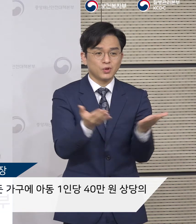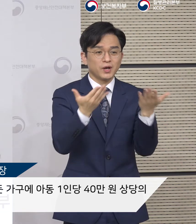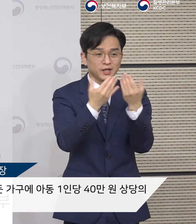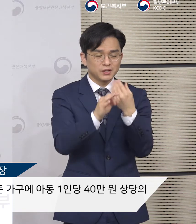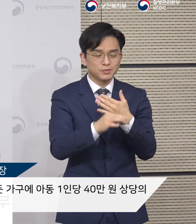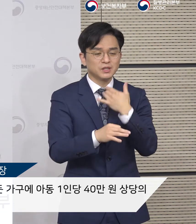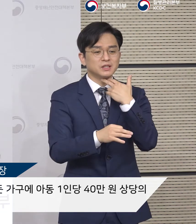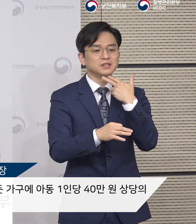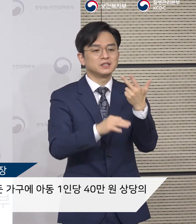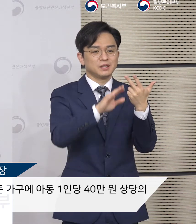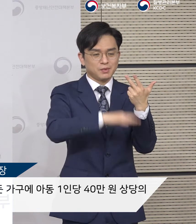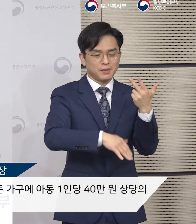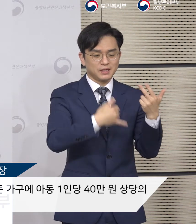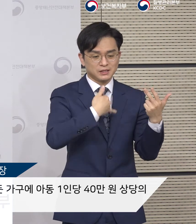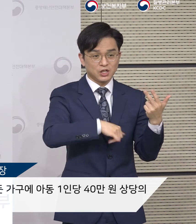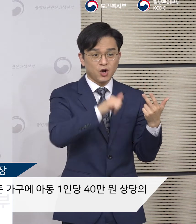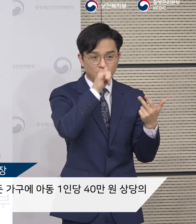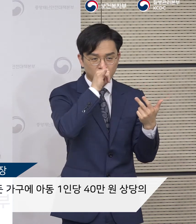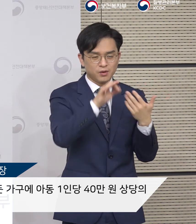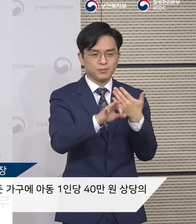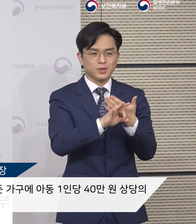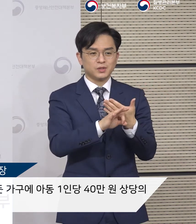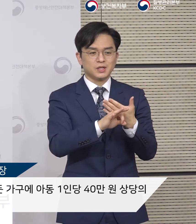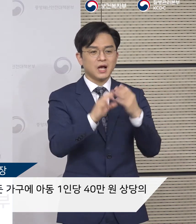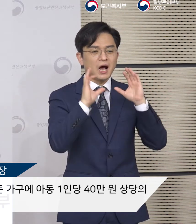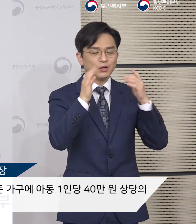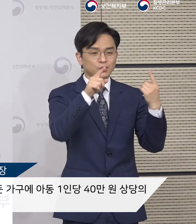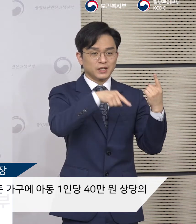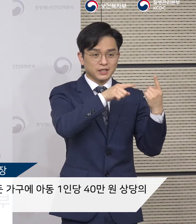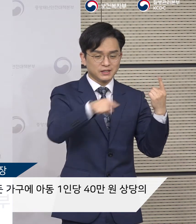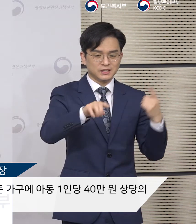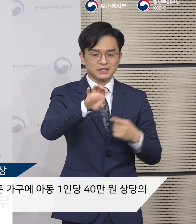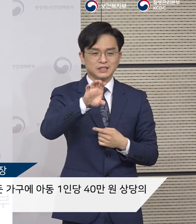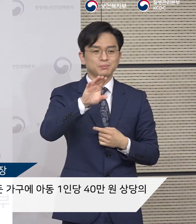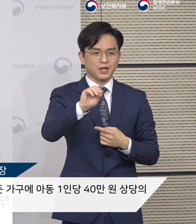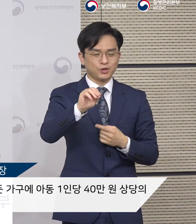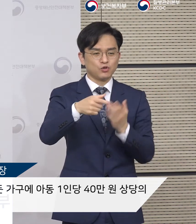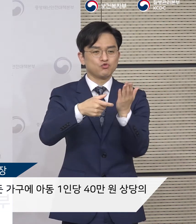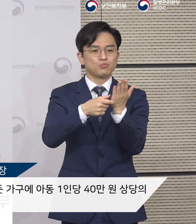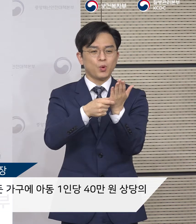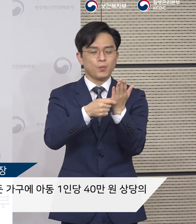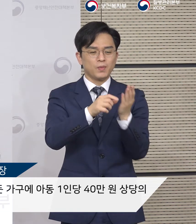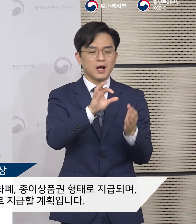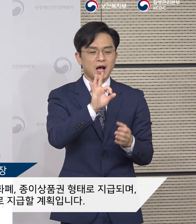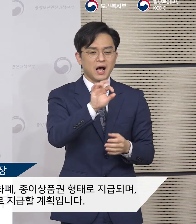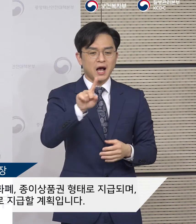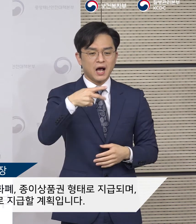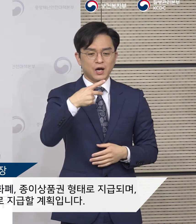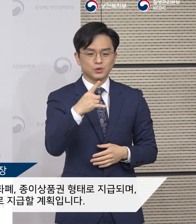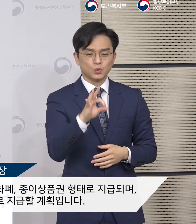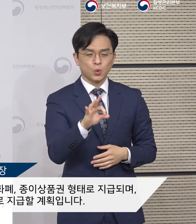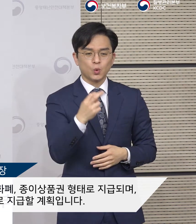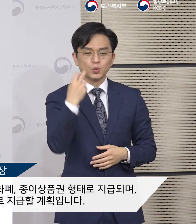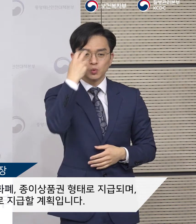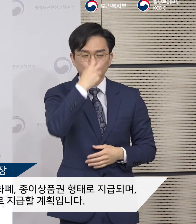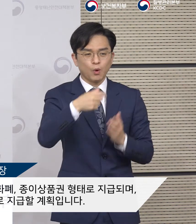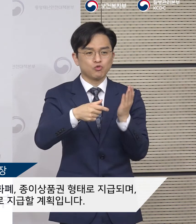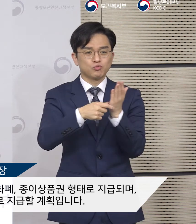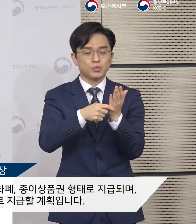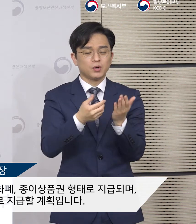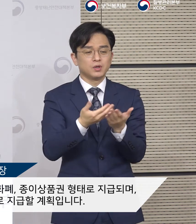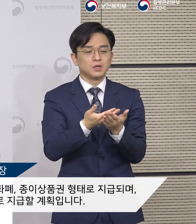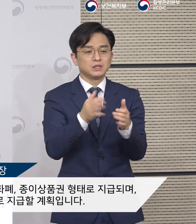미만 자녀를 둔 가구에 아동 1인당 40만 원 상당의 아동 돌봄 쿠폰을 지원합니다. 지자체별 여건에